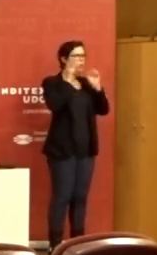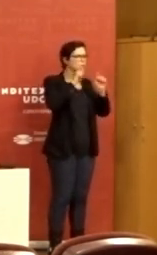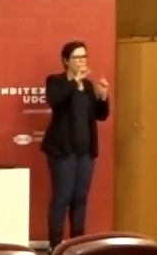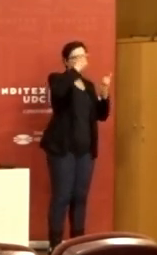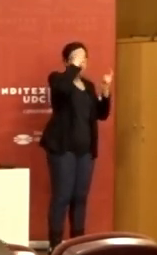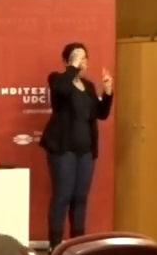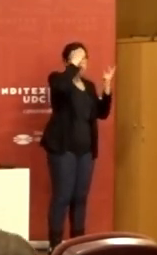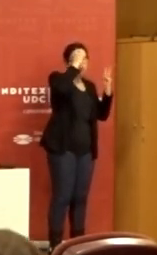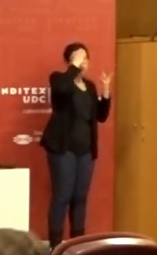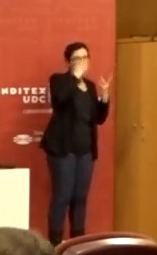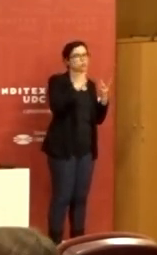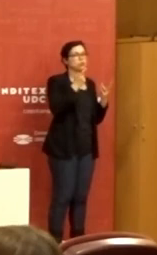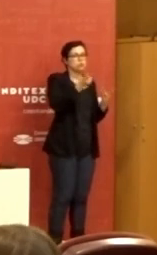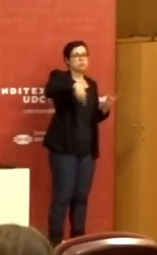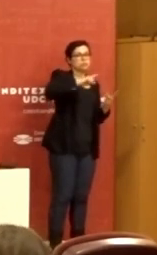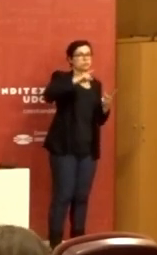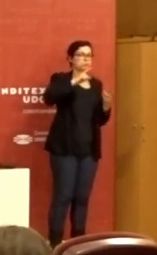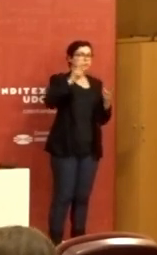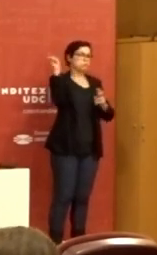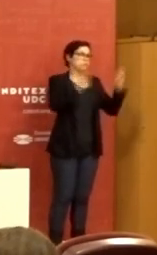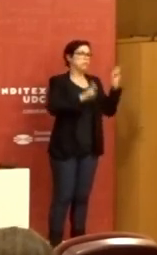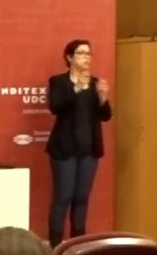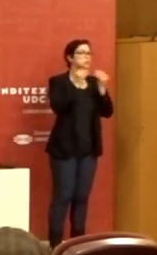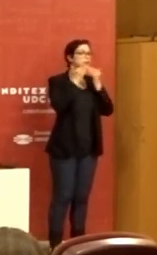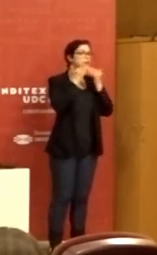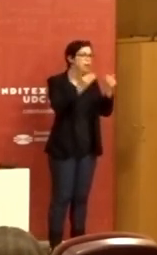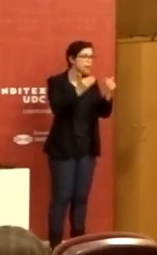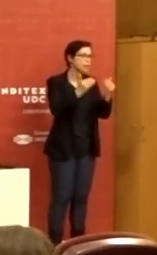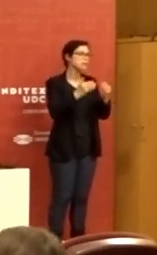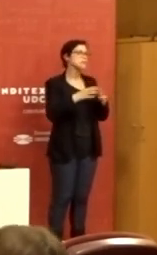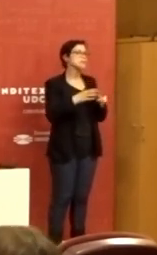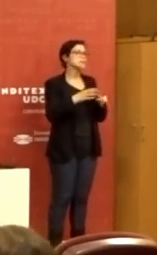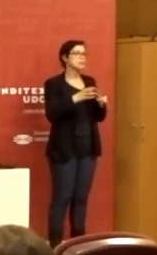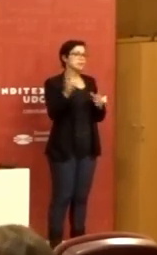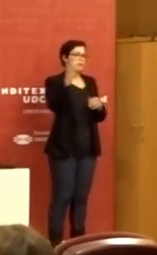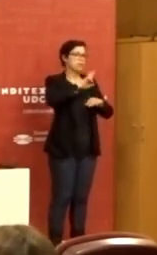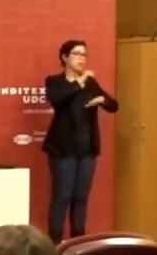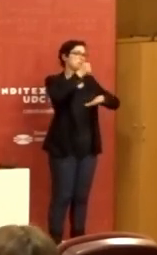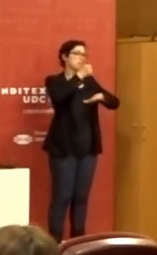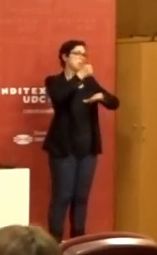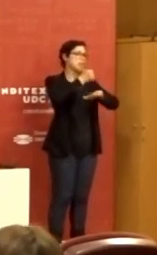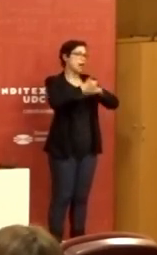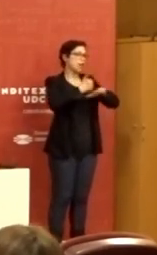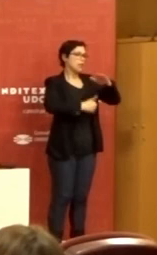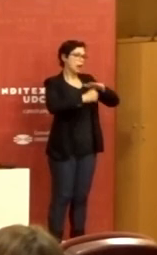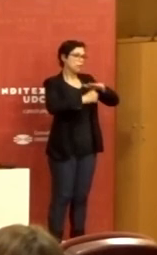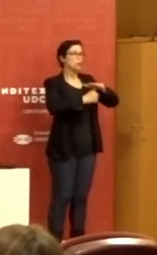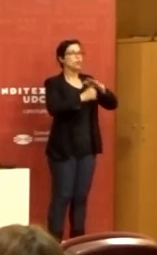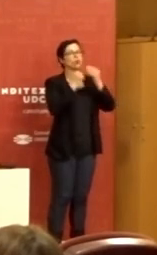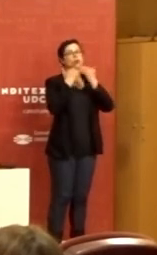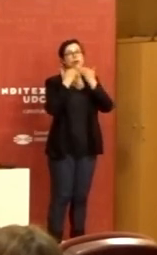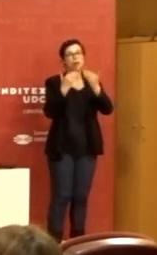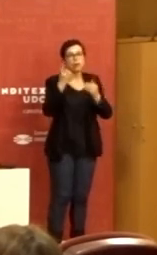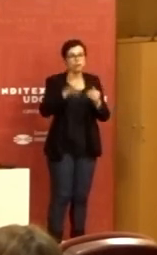también. Muchísimas gracias a todos por vuestra asistencia, reitero las gracias al decano y espero que le haya gustado y que se